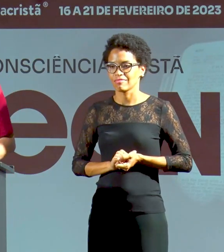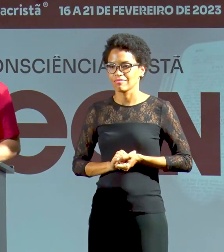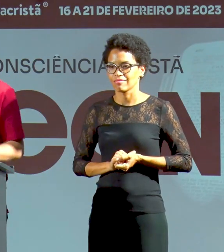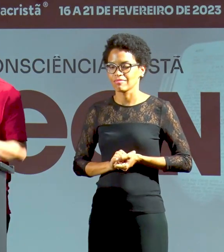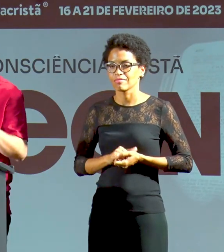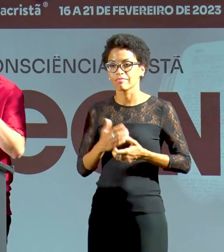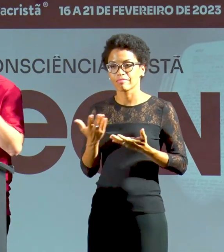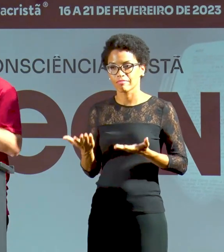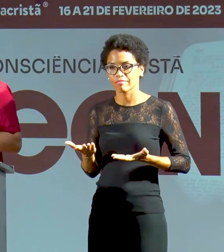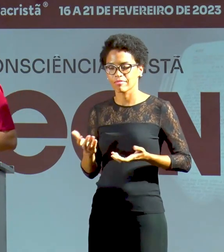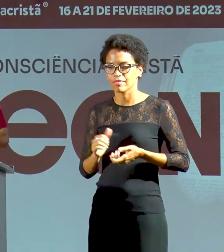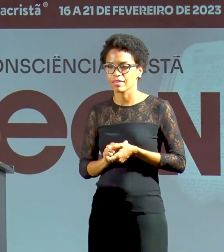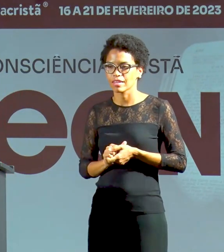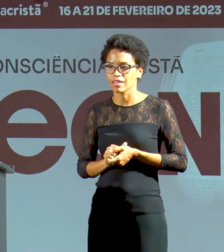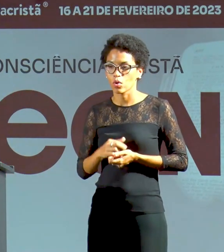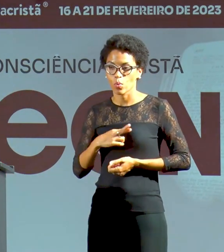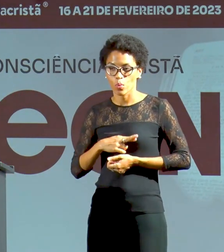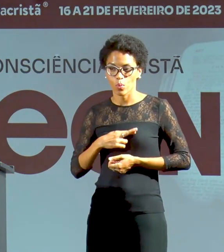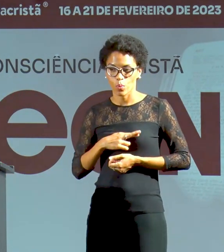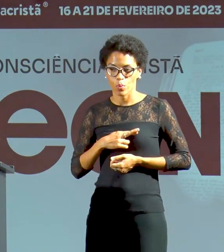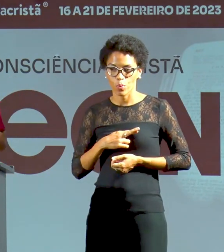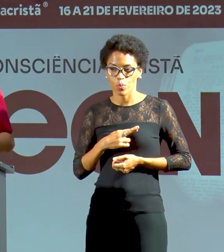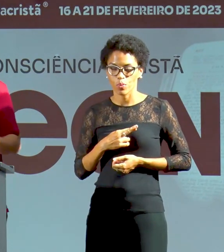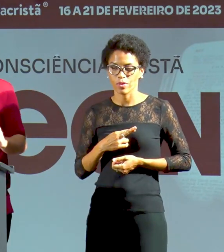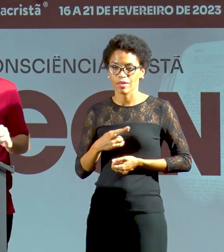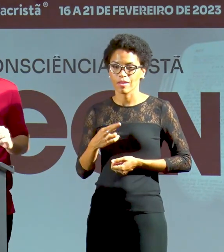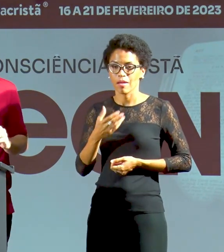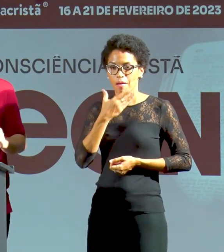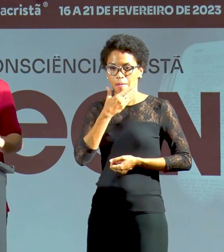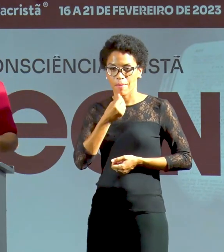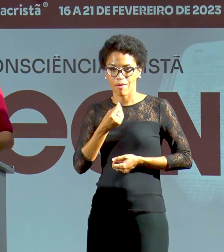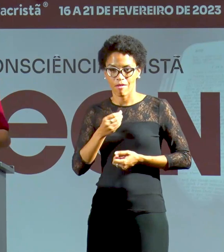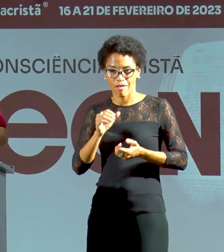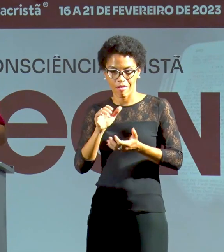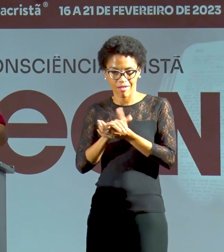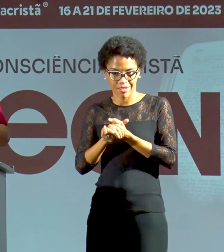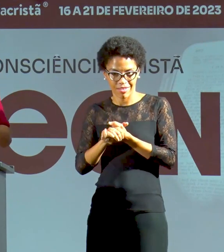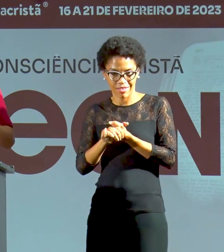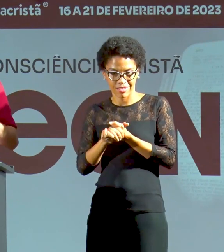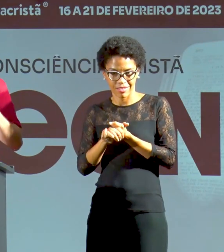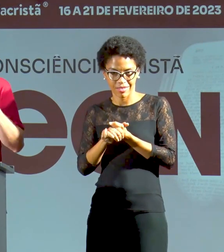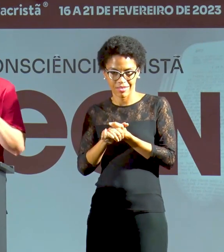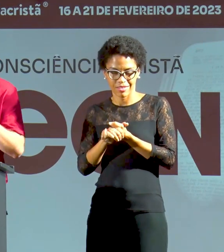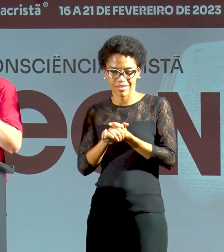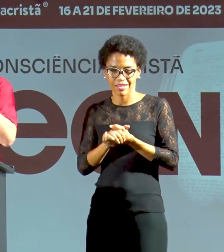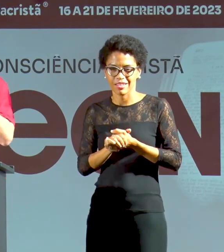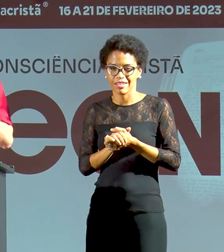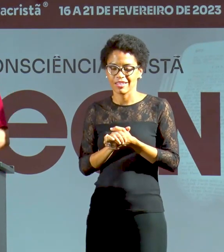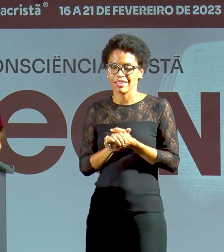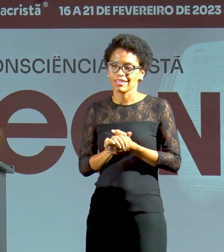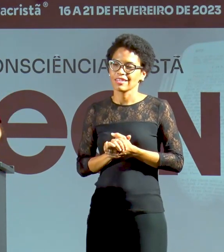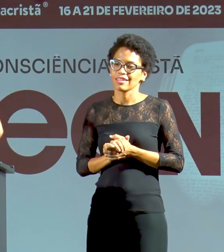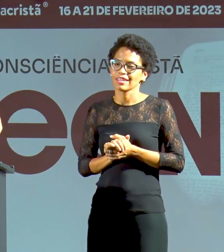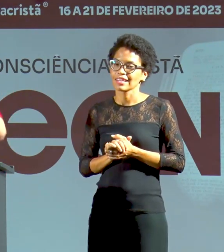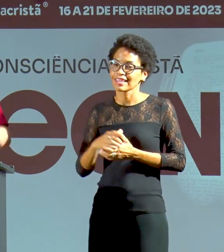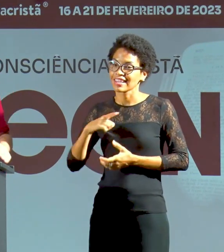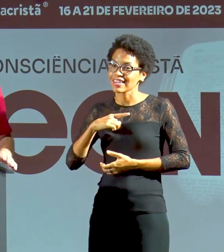E aí ele se casaram tiveram um filho chamado